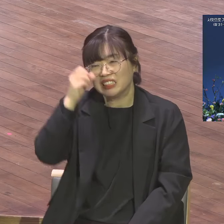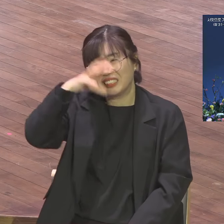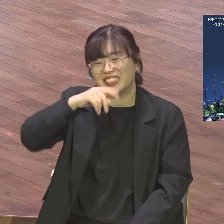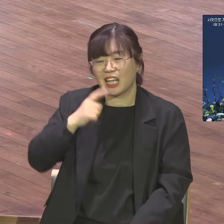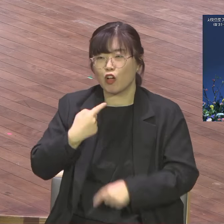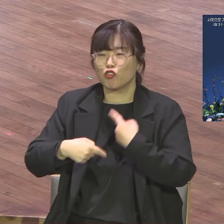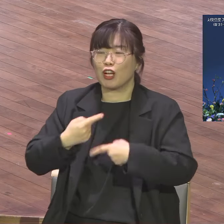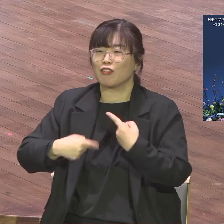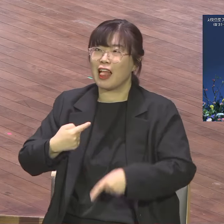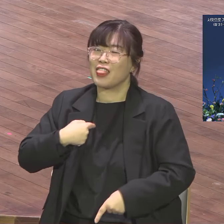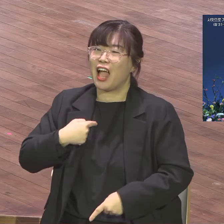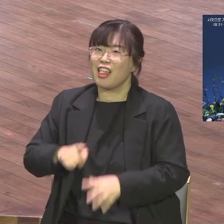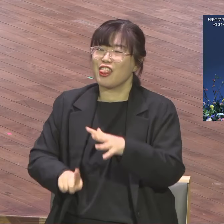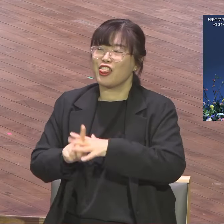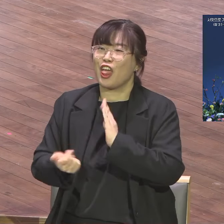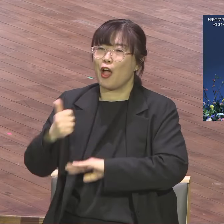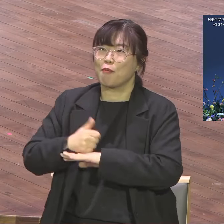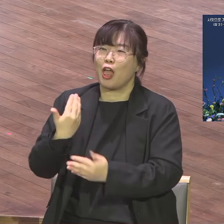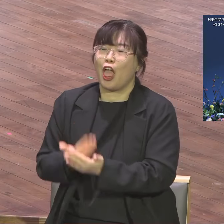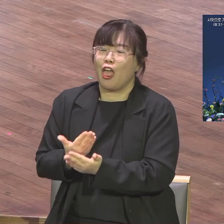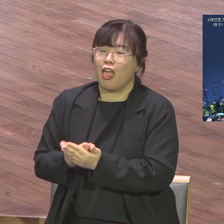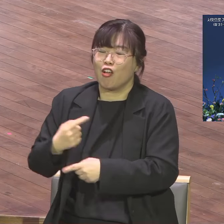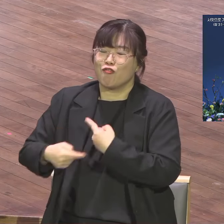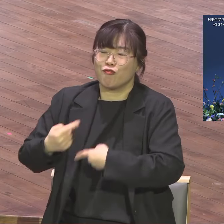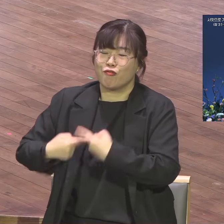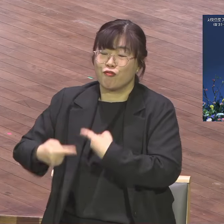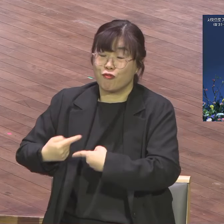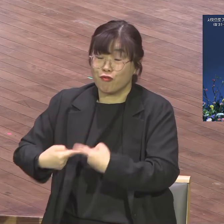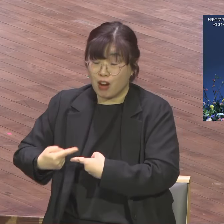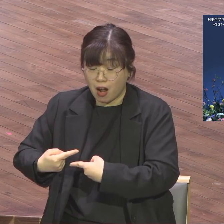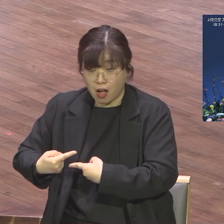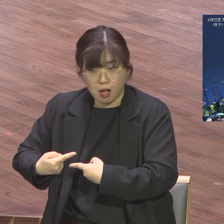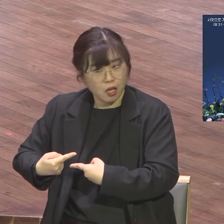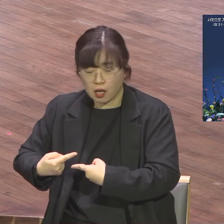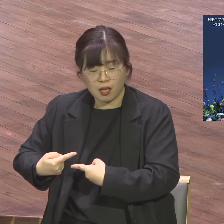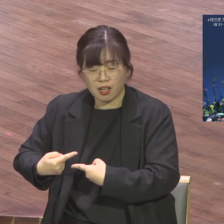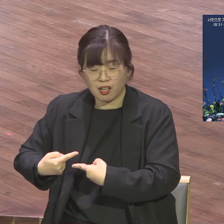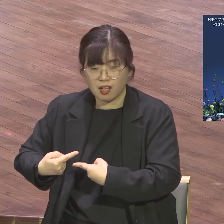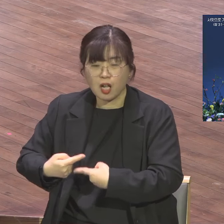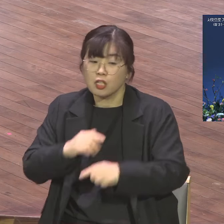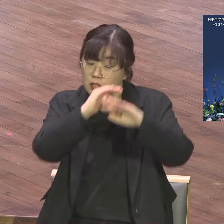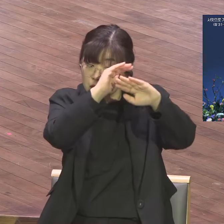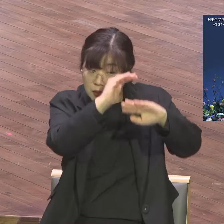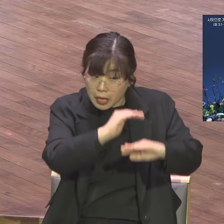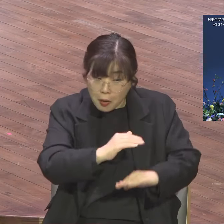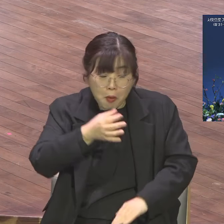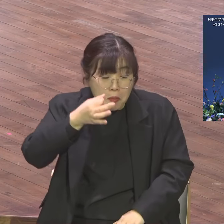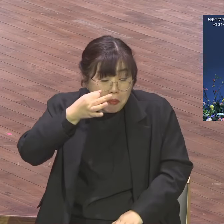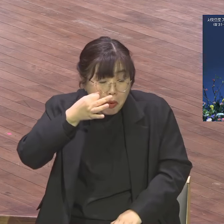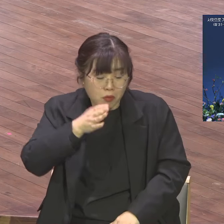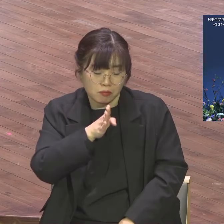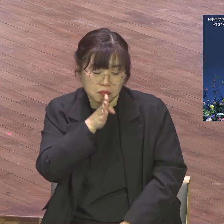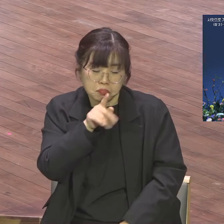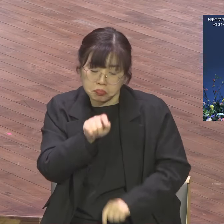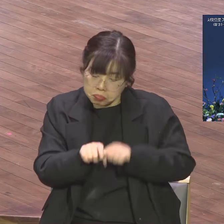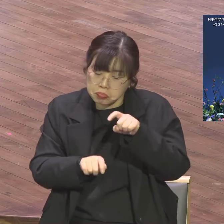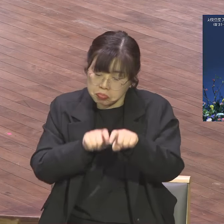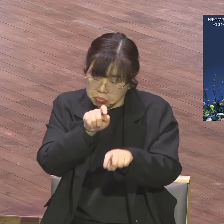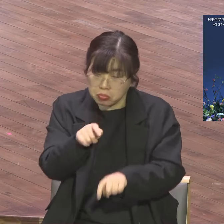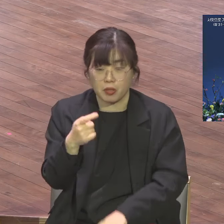아니에요. 어떻게 하면 섬이 되느냐? 오늘 예스 키즈가 기관 발표를 했는데 감사한